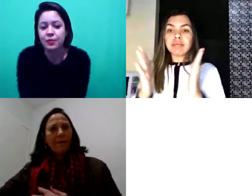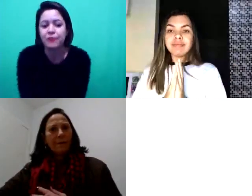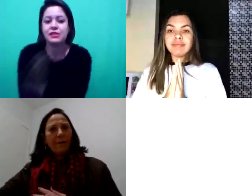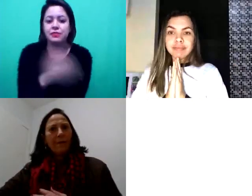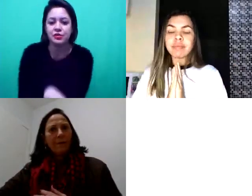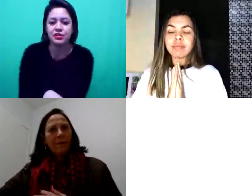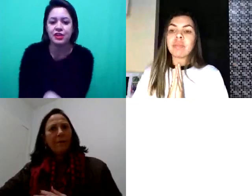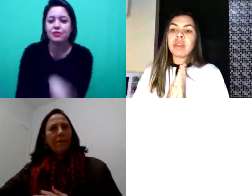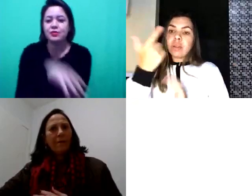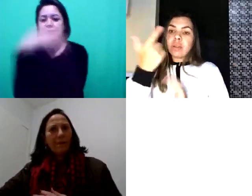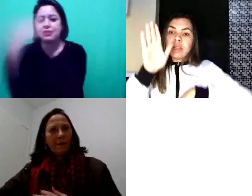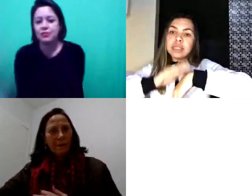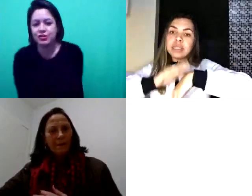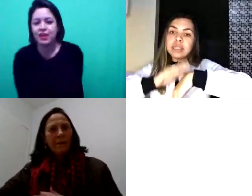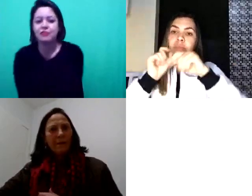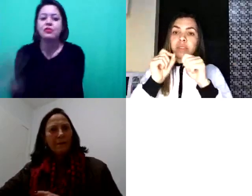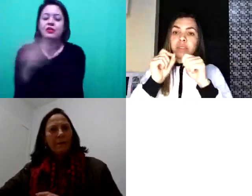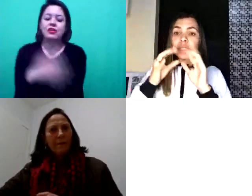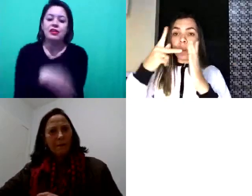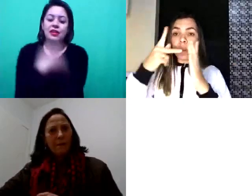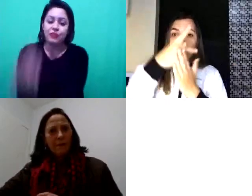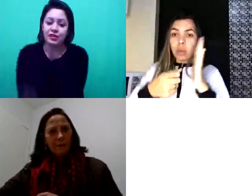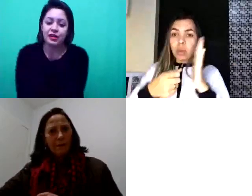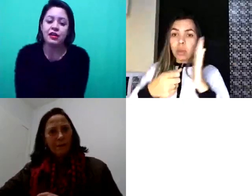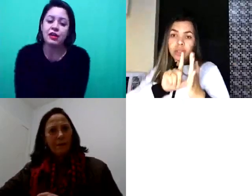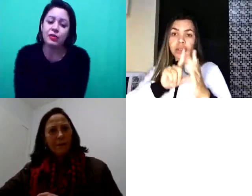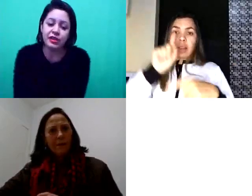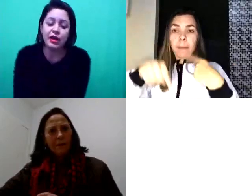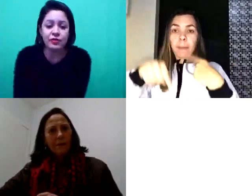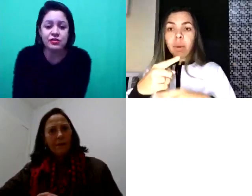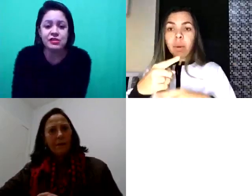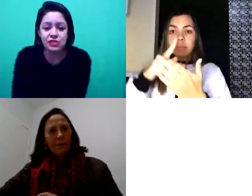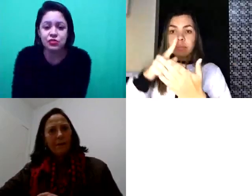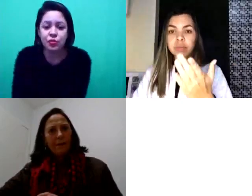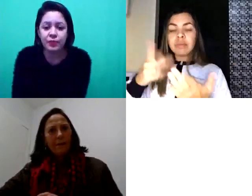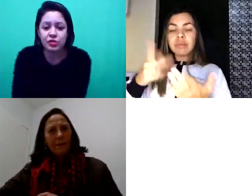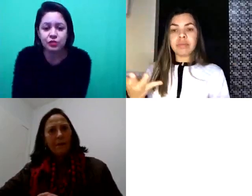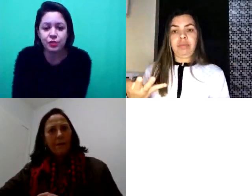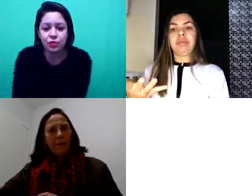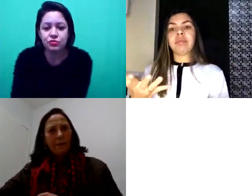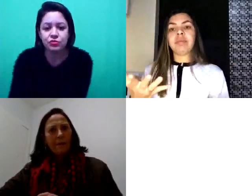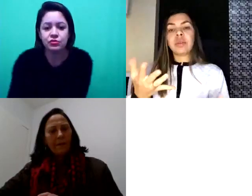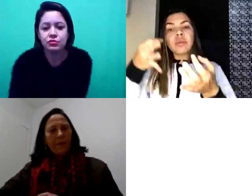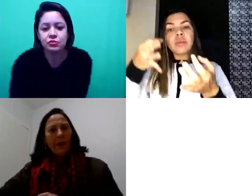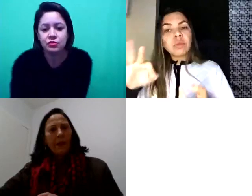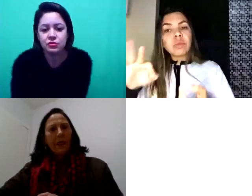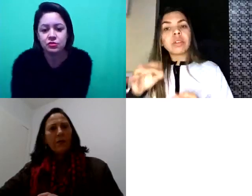fazer pré-projeto, depois fazer o projeto, enfim, né? O ideal é que vocês estejam com o pré-projeto pronto.